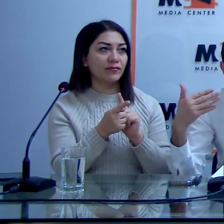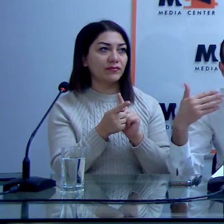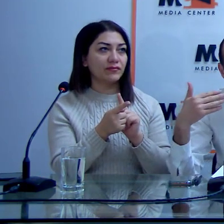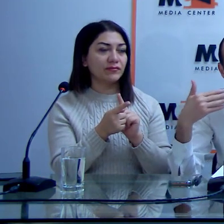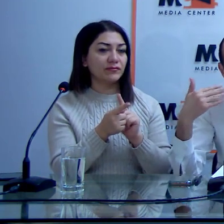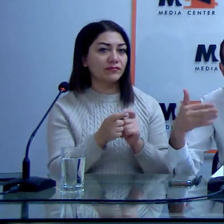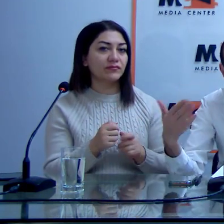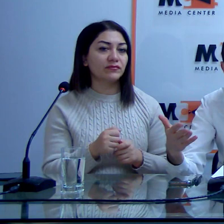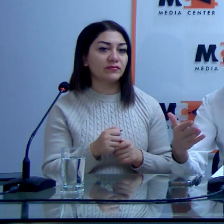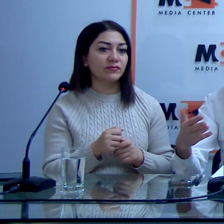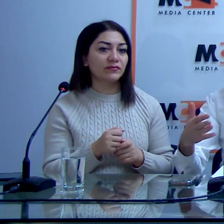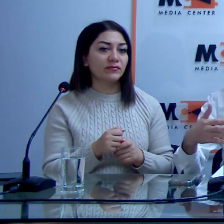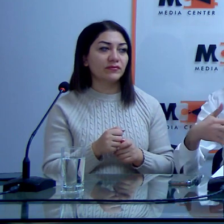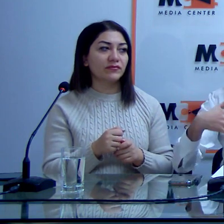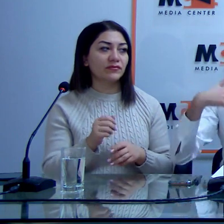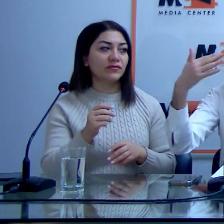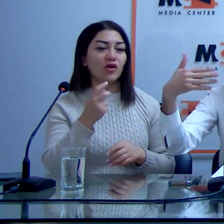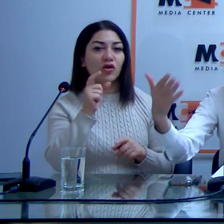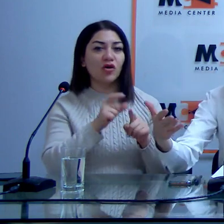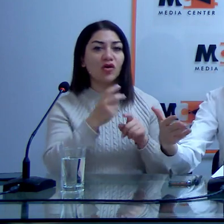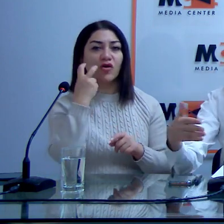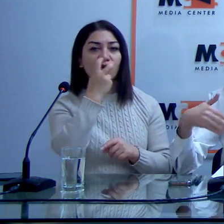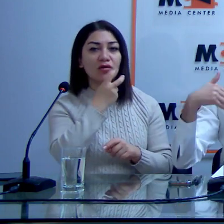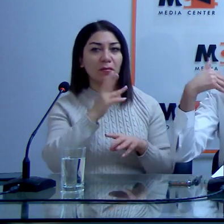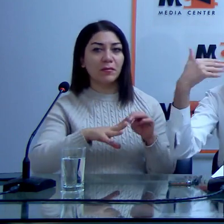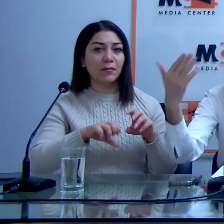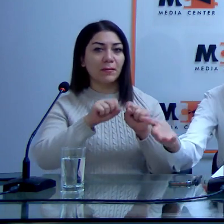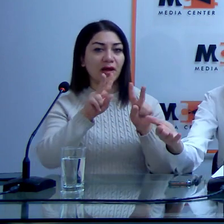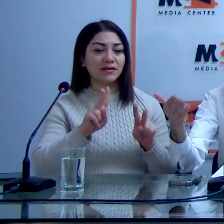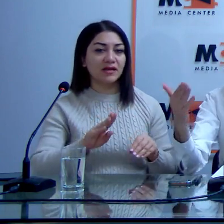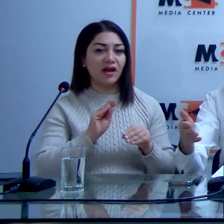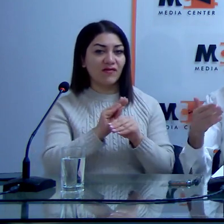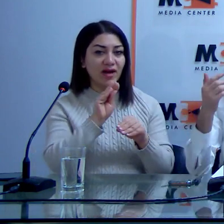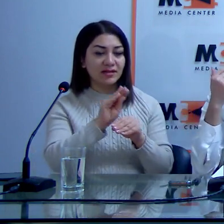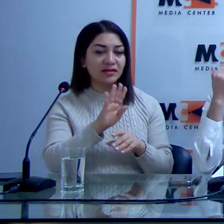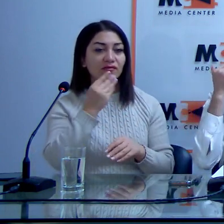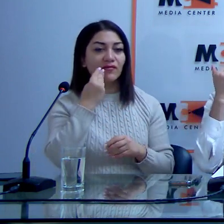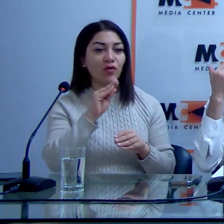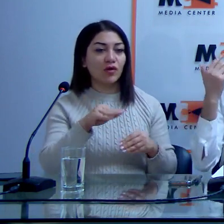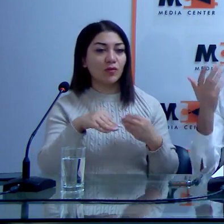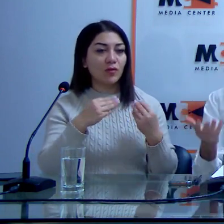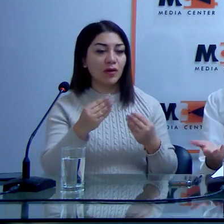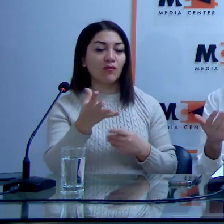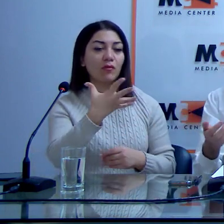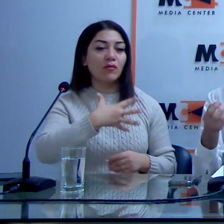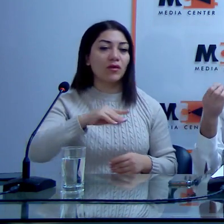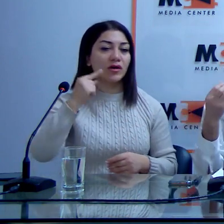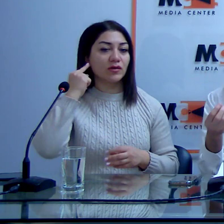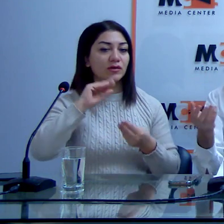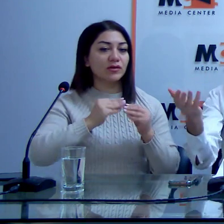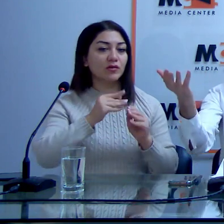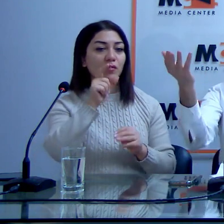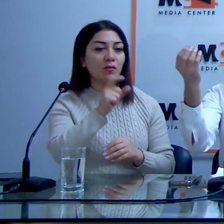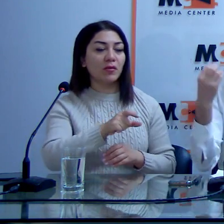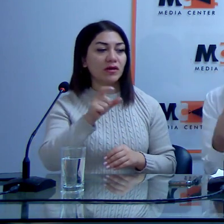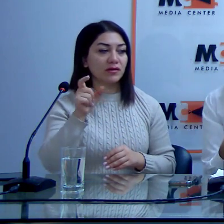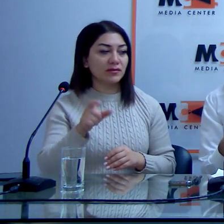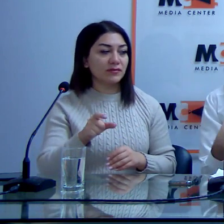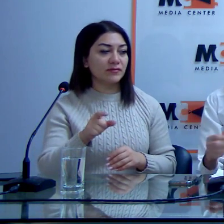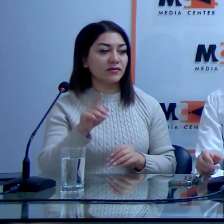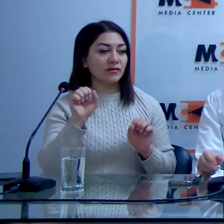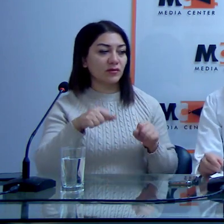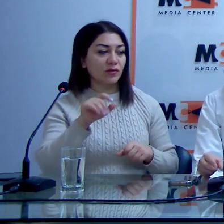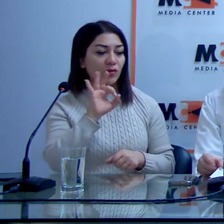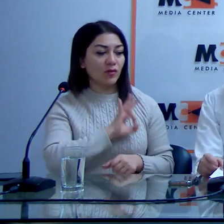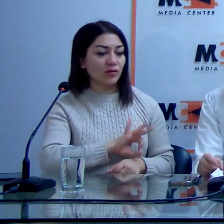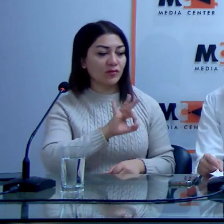therapy by the kit to the apelante de pola capo butan for polo leto hutan hit the two adjet okay to